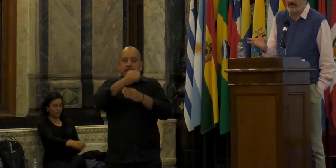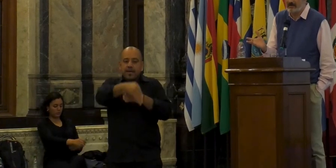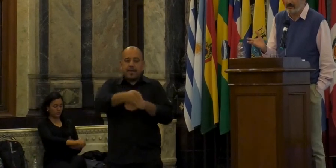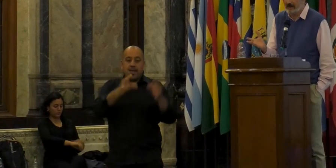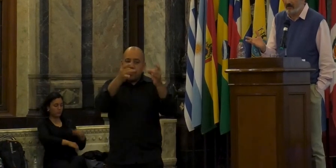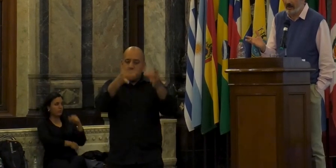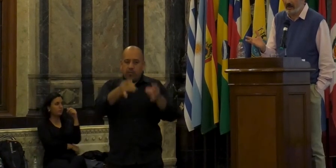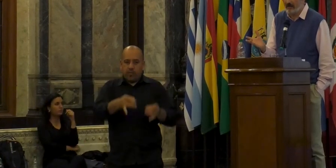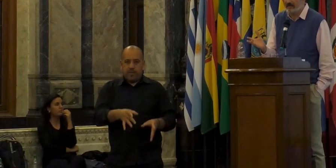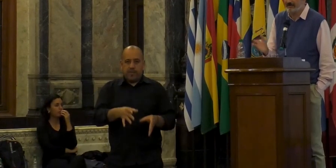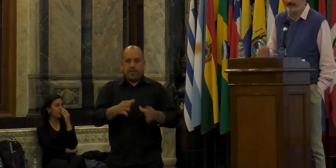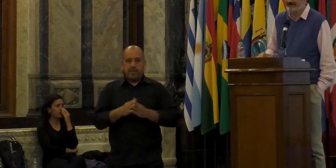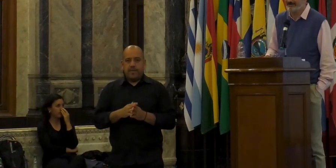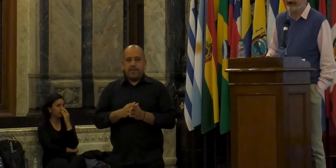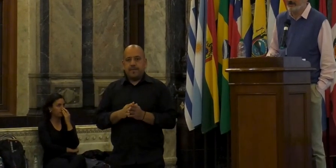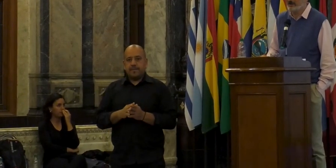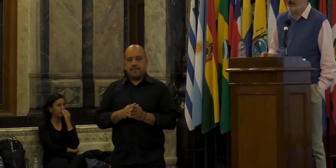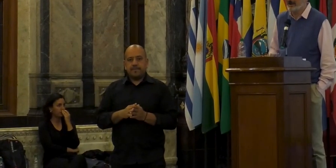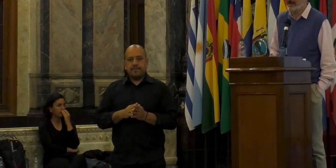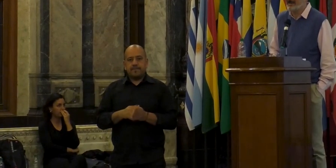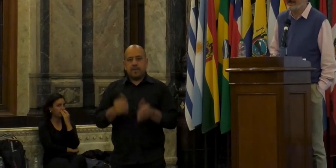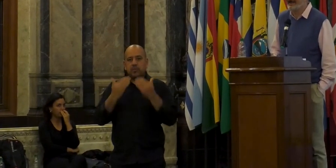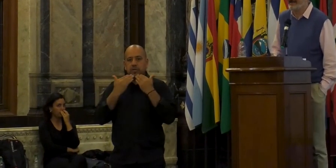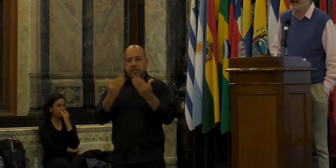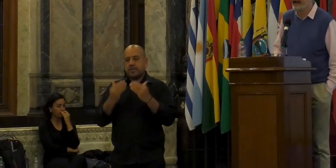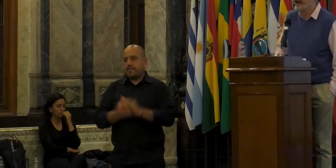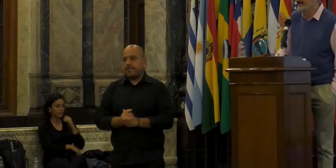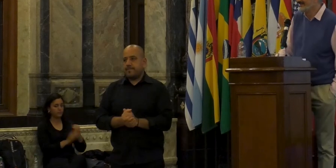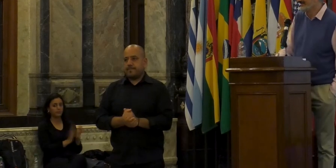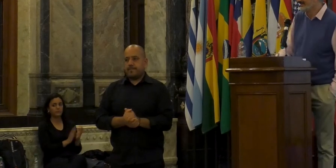querías estudiar. Muchas gracias.